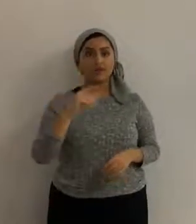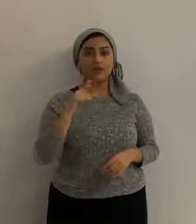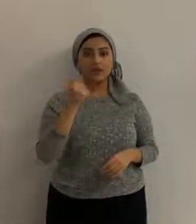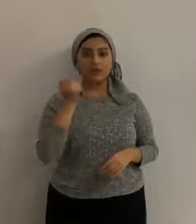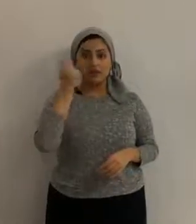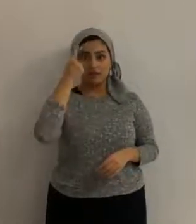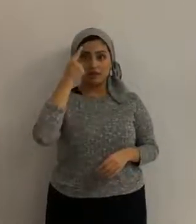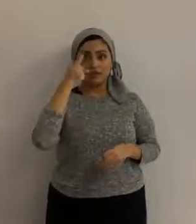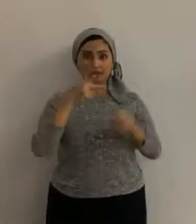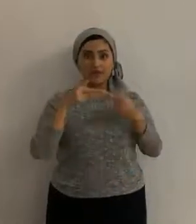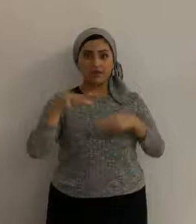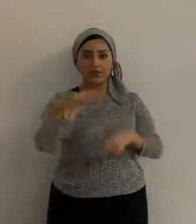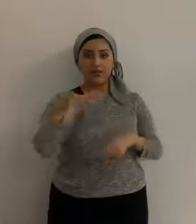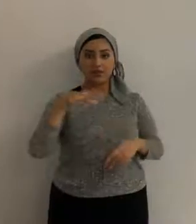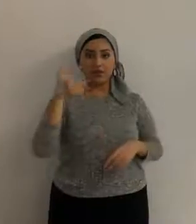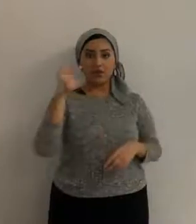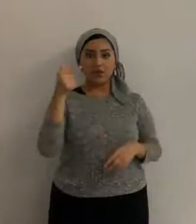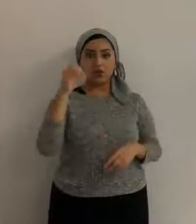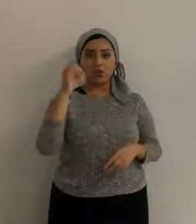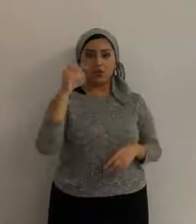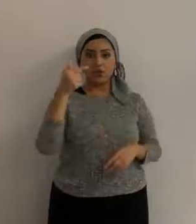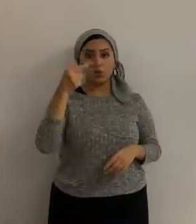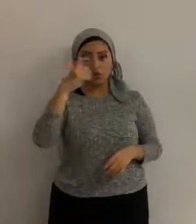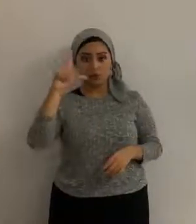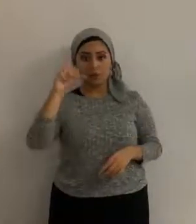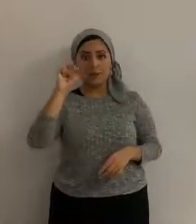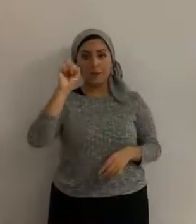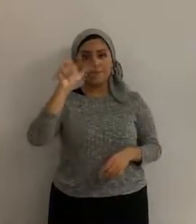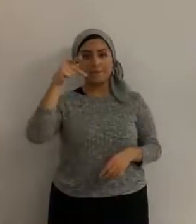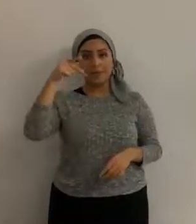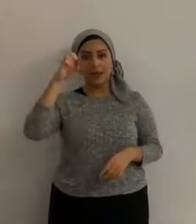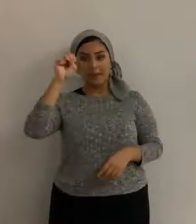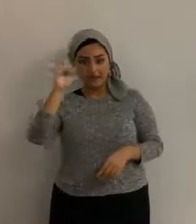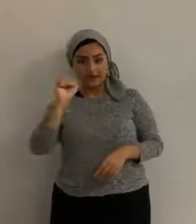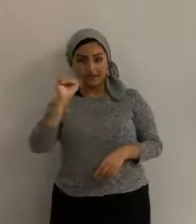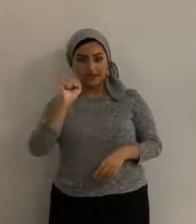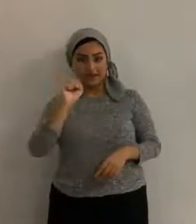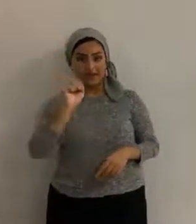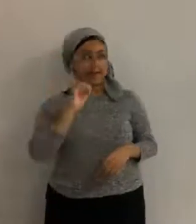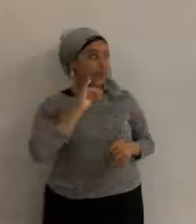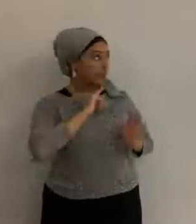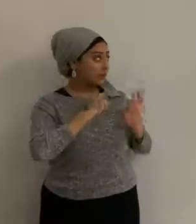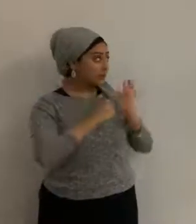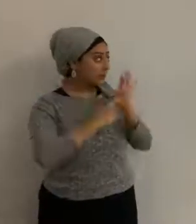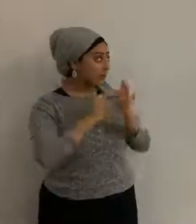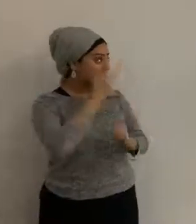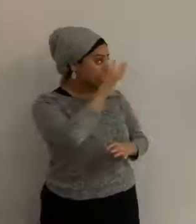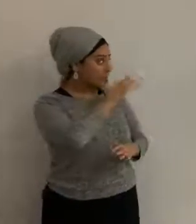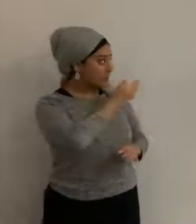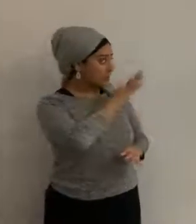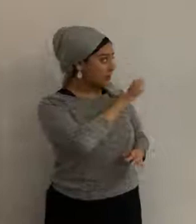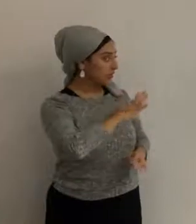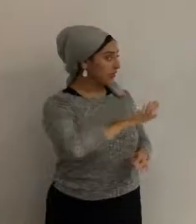de Google Maps, cada punto de la Tierra, cada punto que yo estoy aquí indicando, corresponde a unas